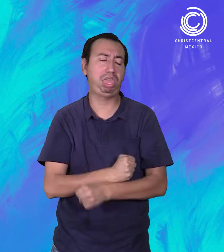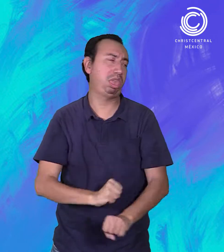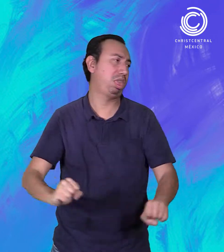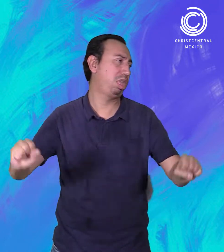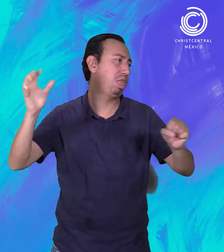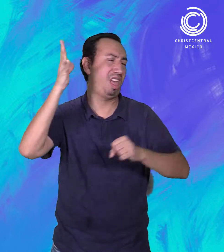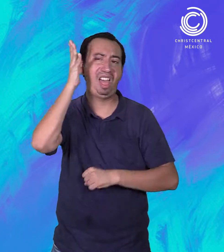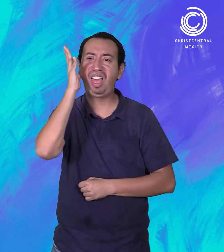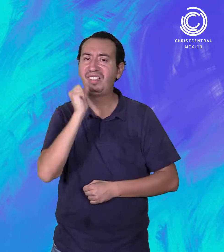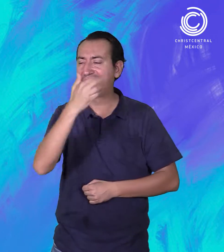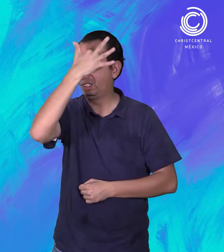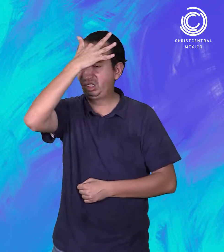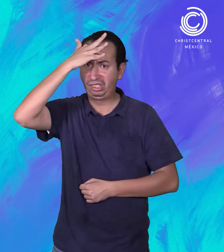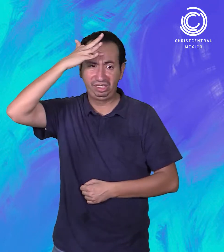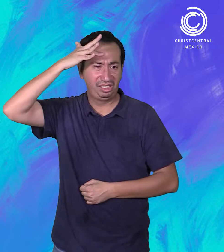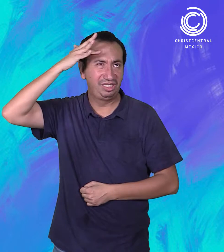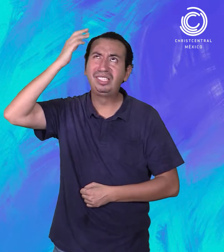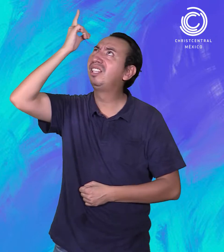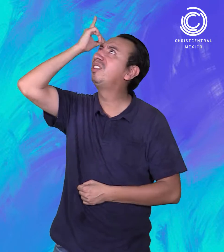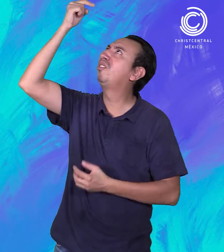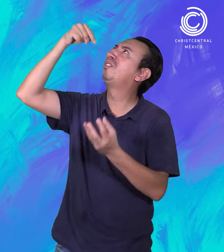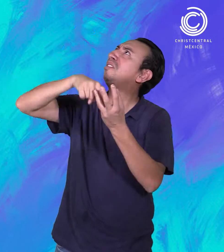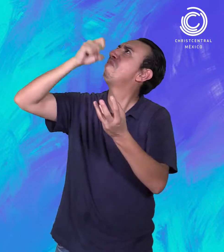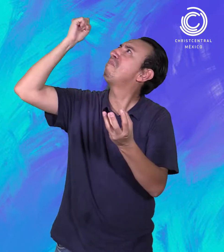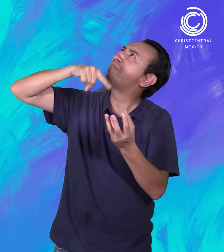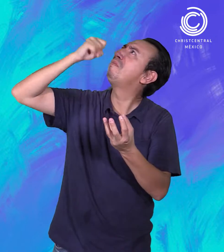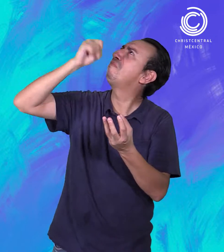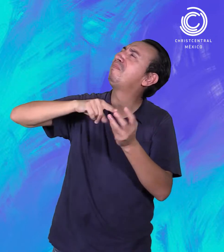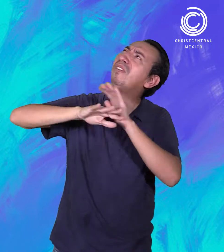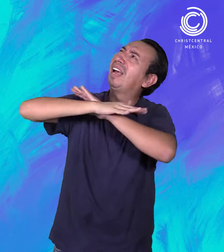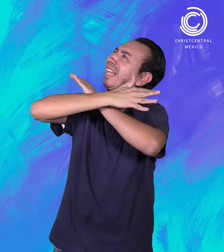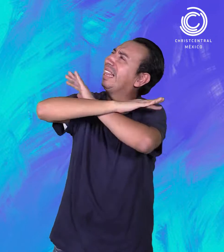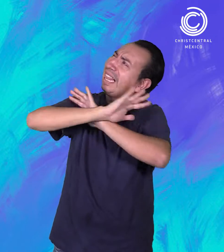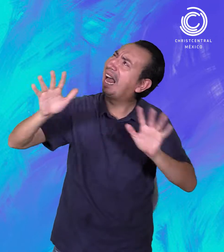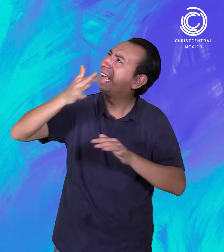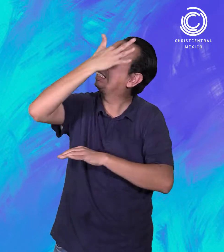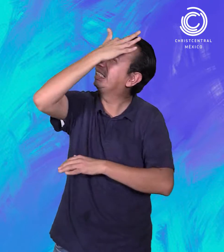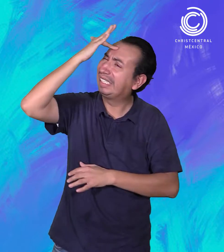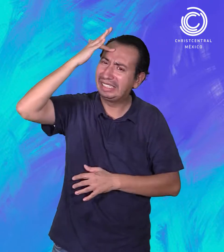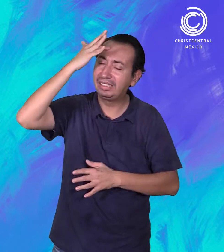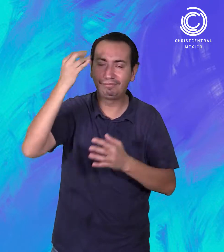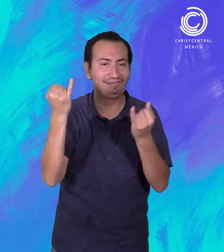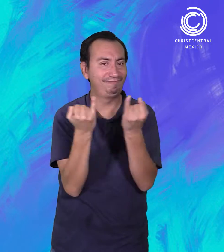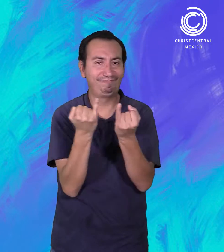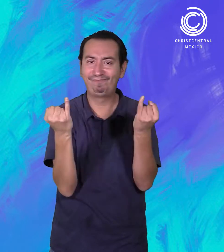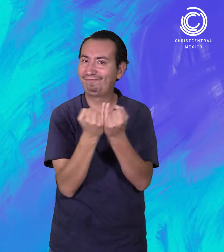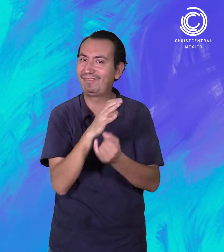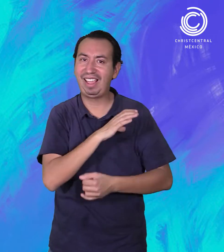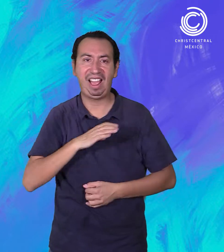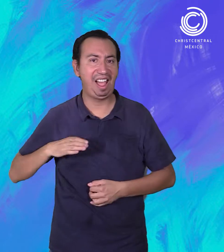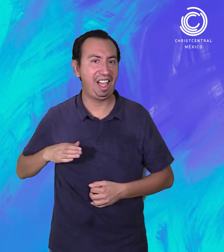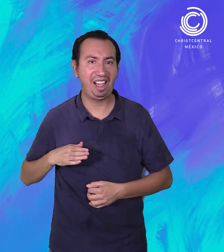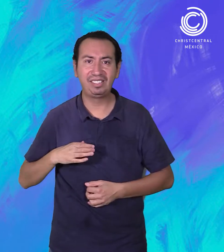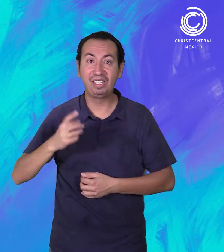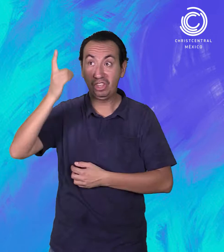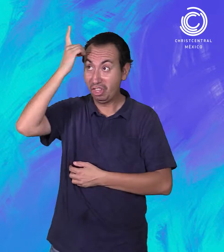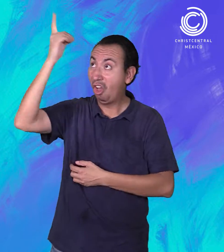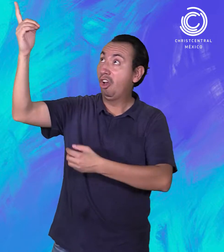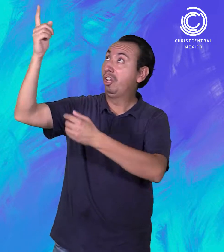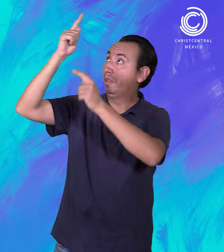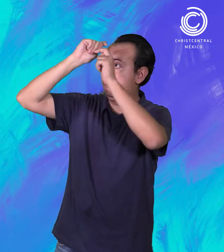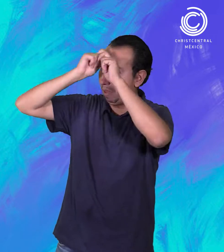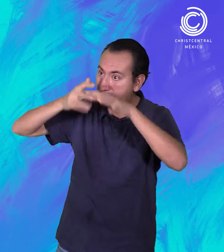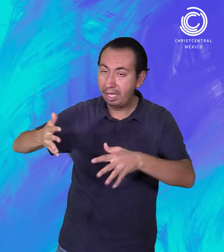estaba harto de eso y vienen y se quejan delante de Dios, como nos sucede a la mayoría de los cristianos. En lugar de estar agradecidos por